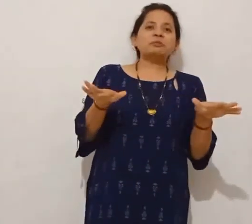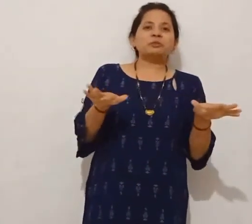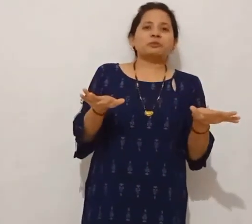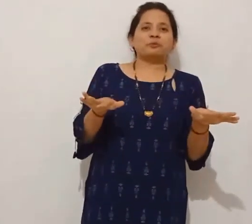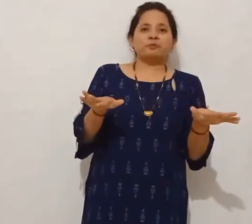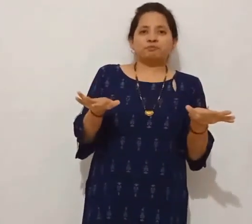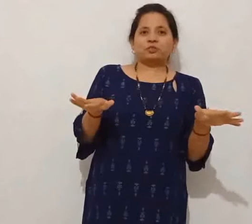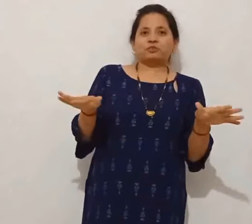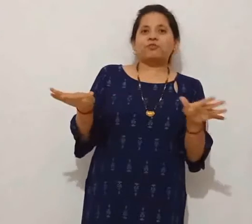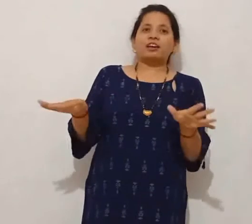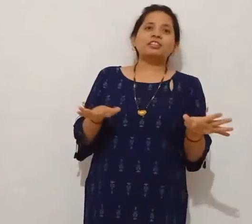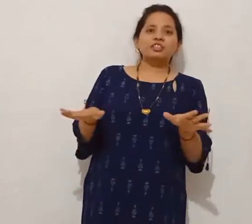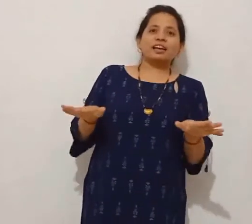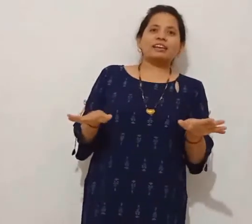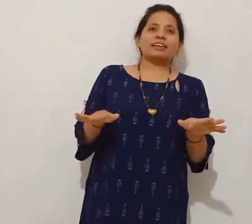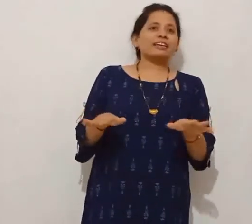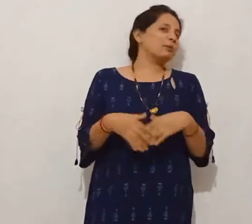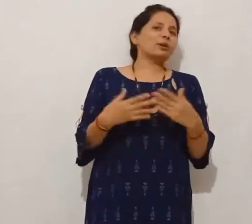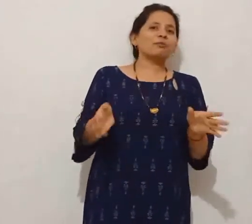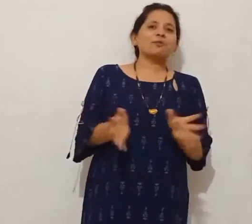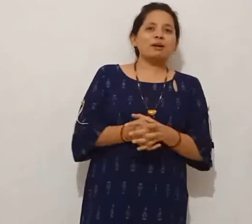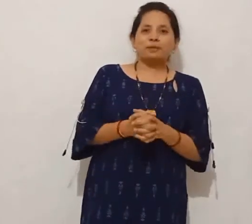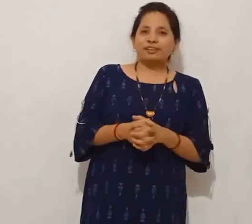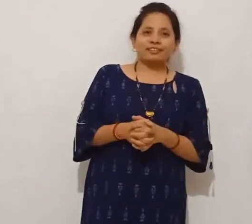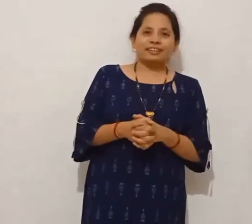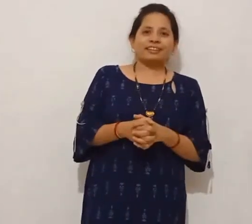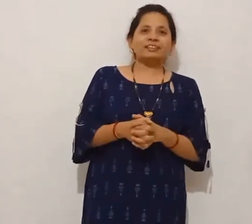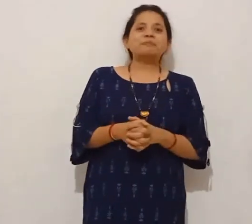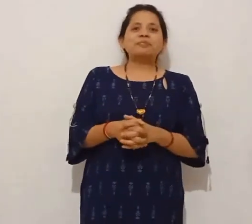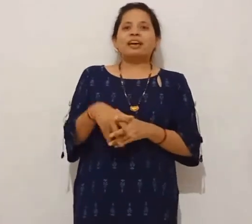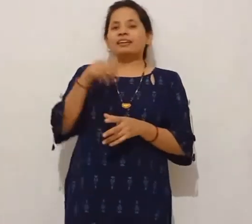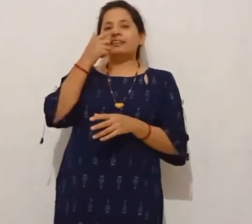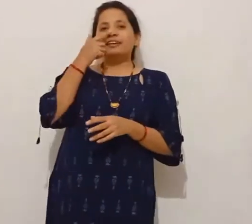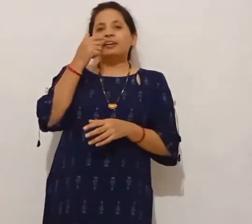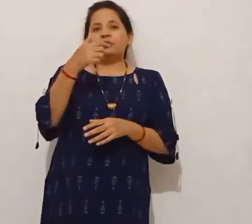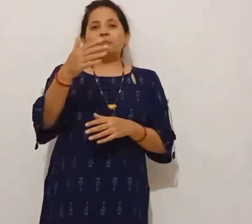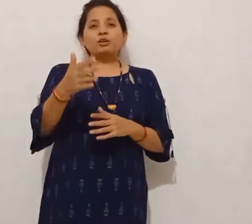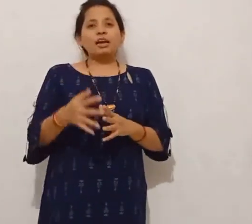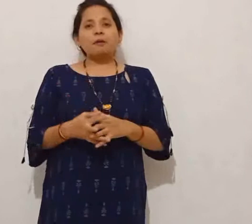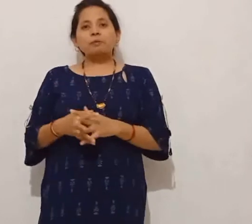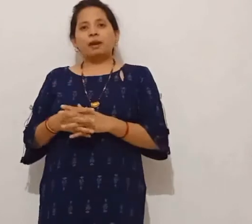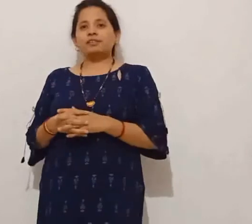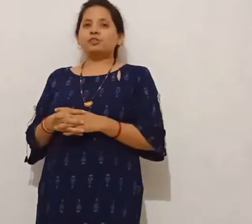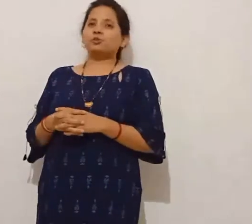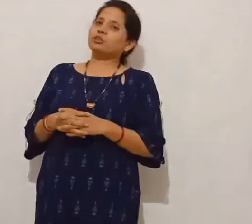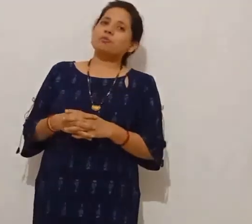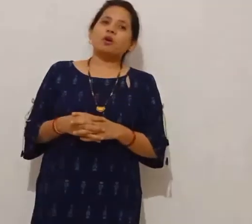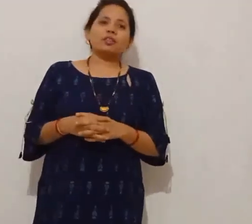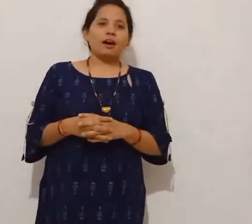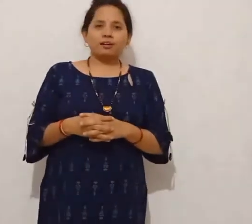financial category के लोग हैं वो वहाँ पर जाते ही नहीं, है ना? बिकॉज़ यहाँ पर प्राइसेस जो होते हैं वो बहुत हाई